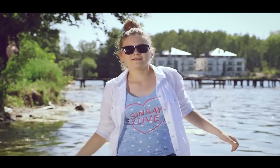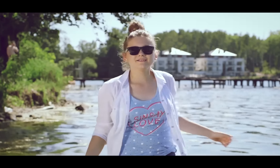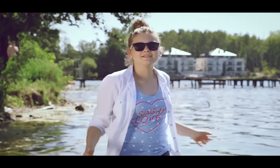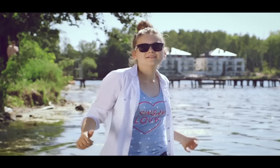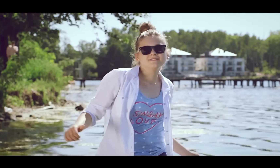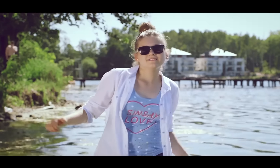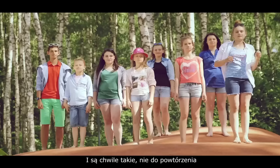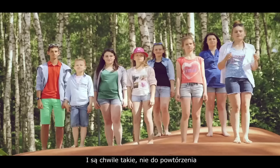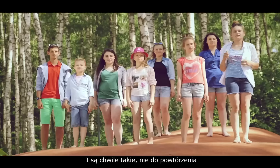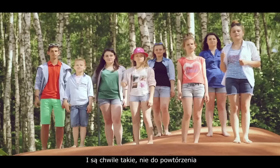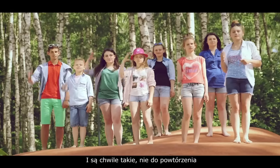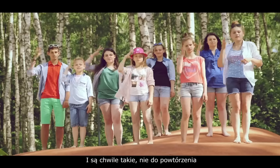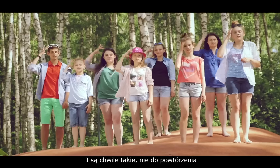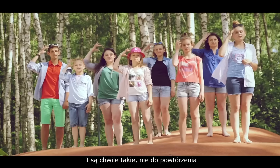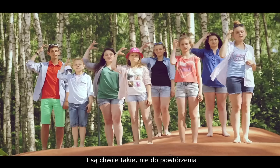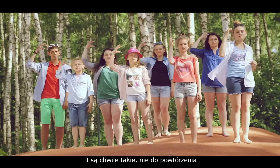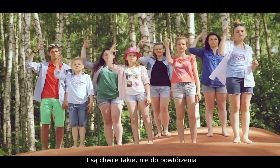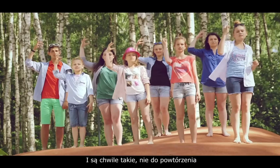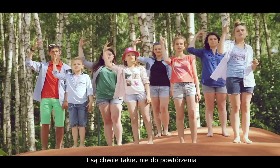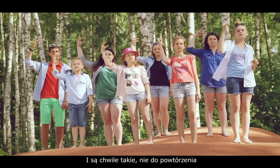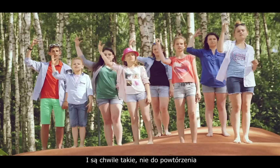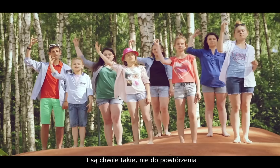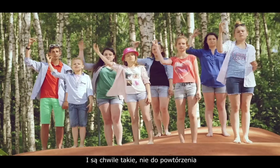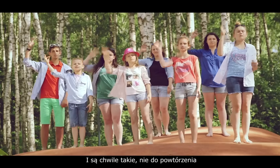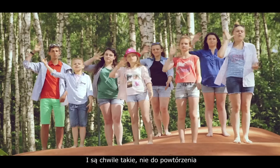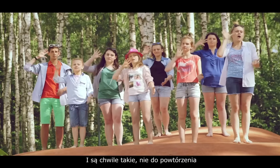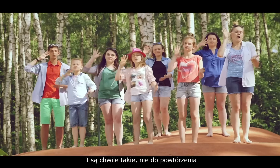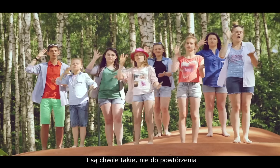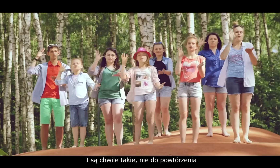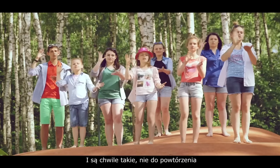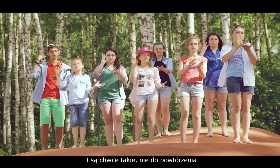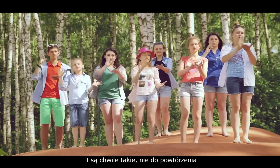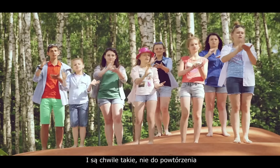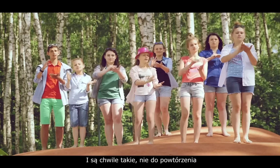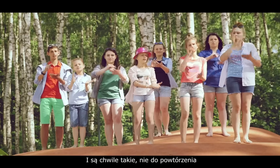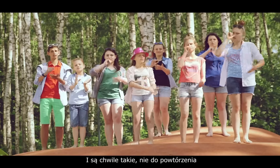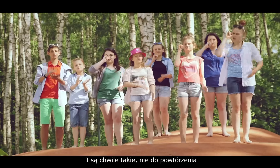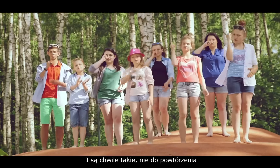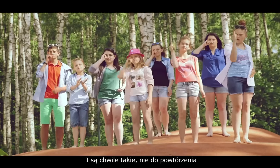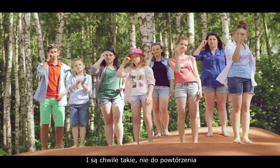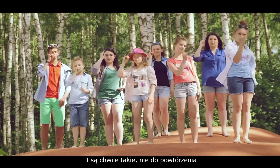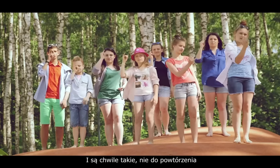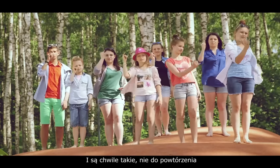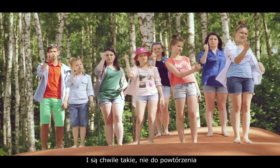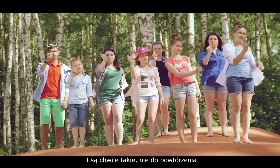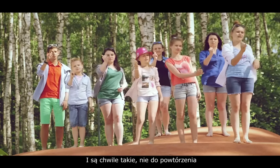Co chwile takie nie do powtórzenia